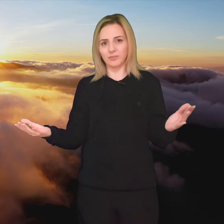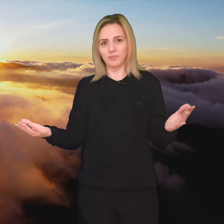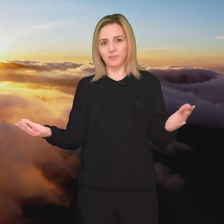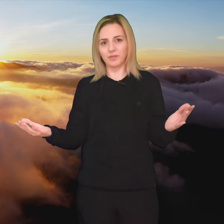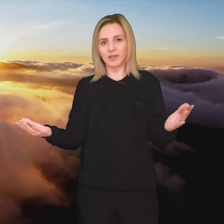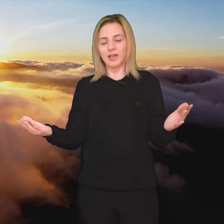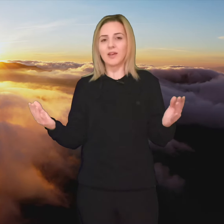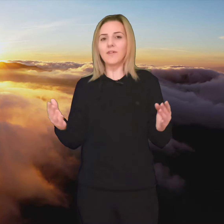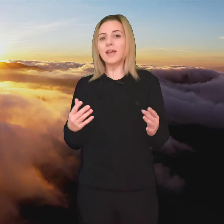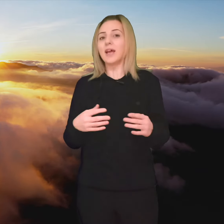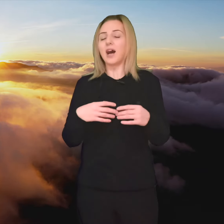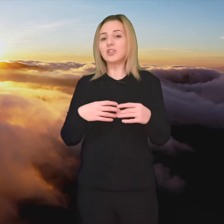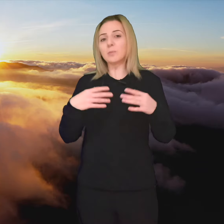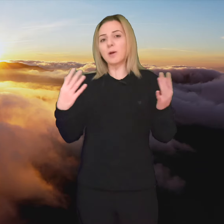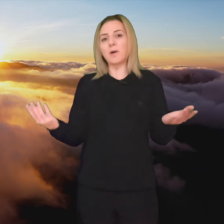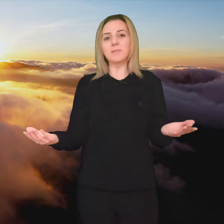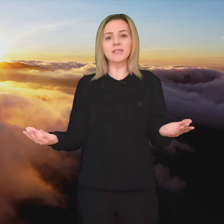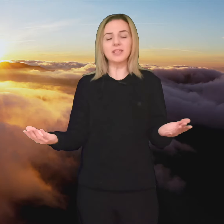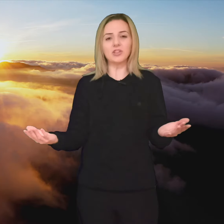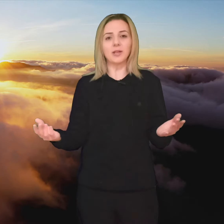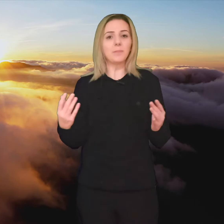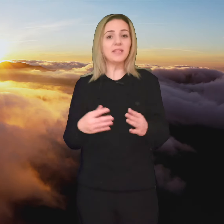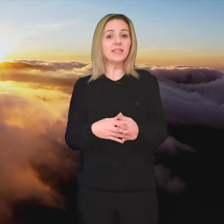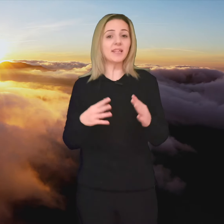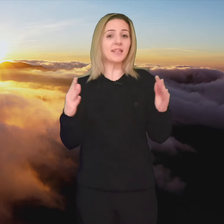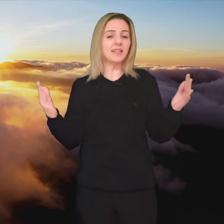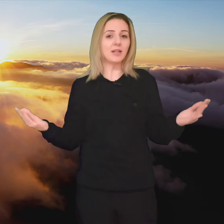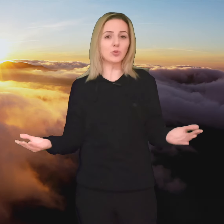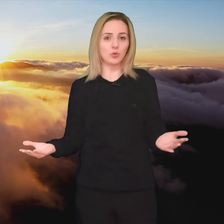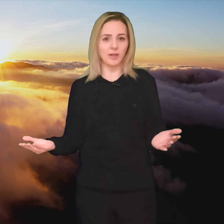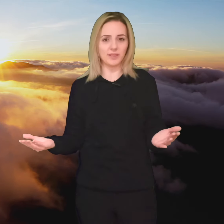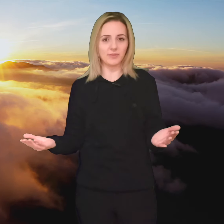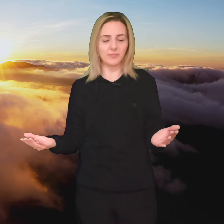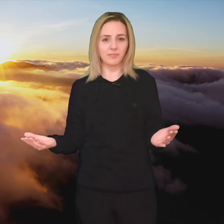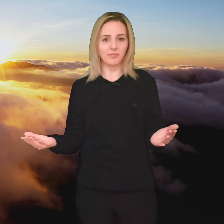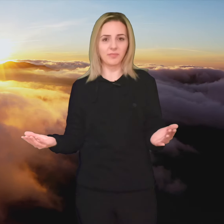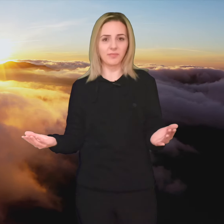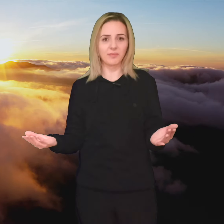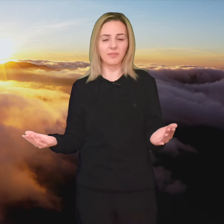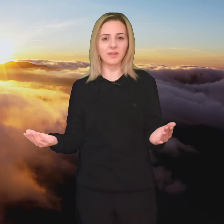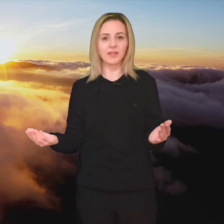şeydir. Ve açılıp kapanması için bir insana ihtiyaç duymaz.